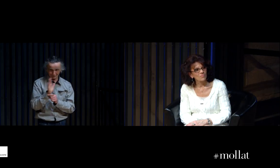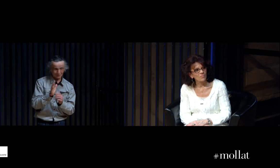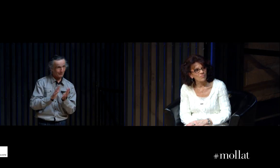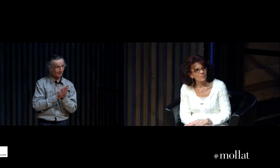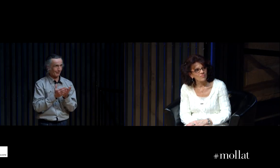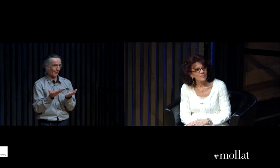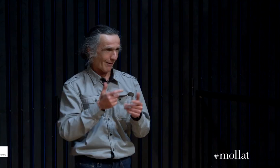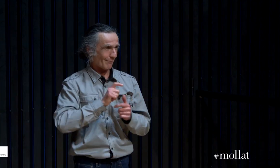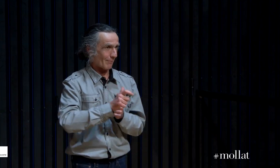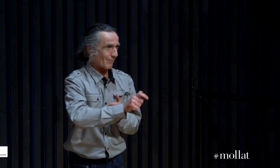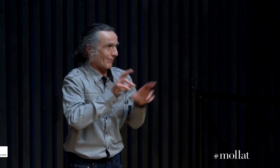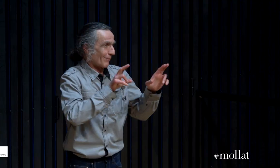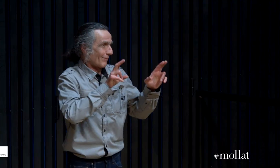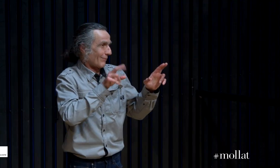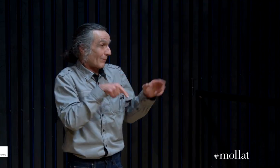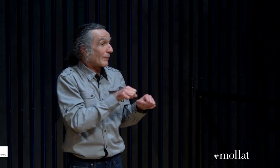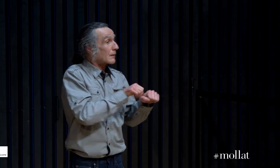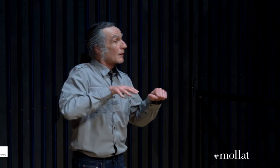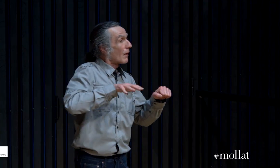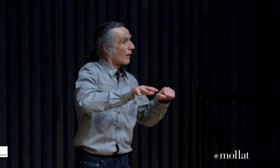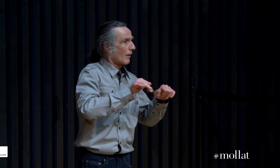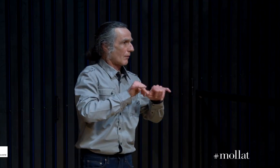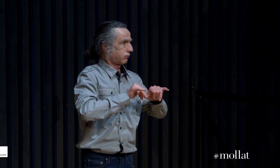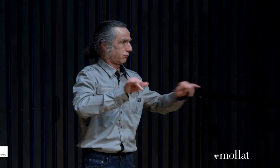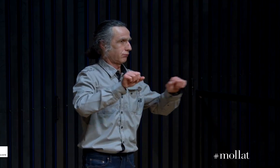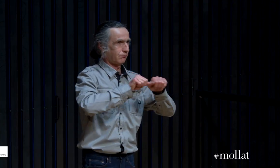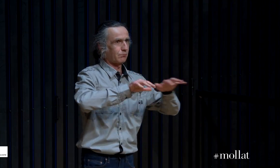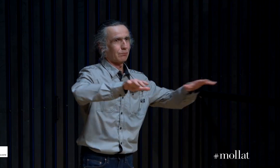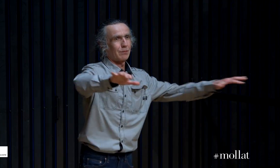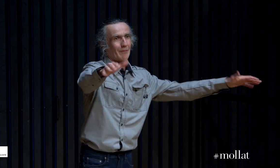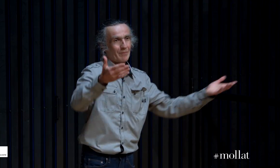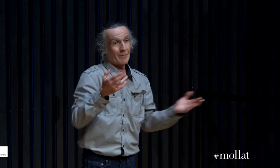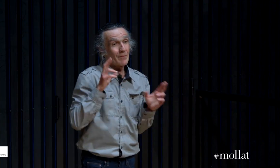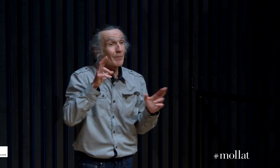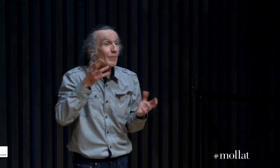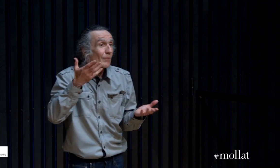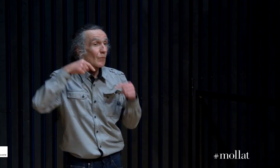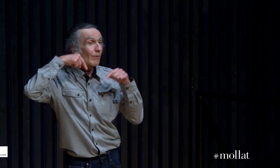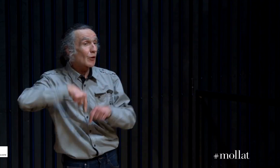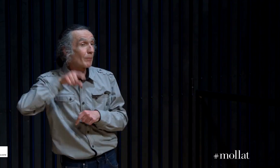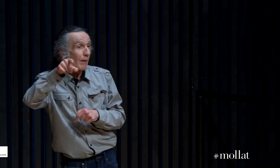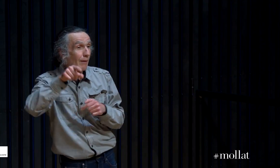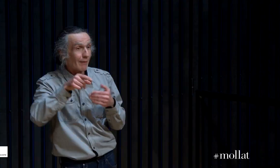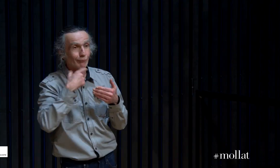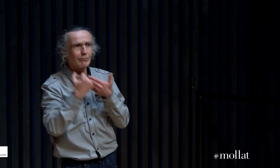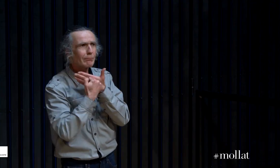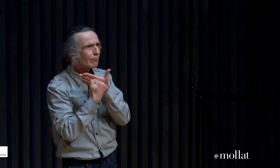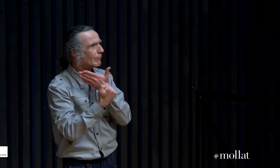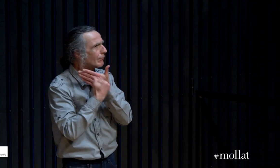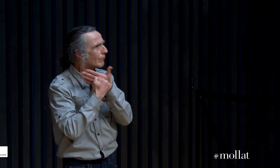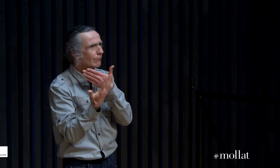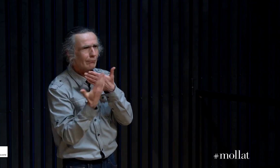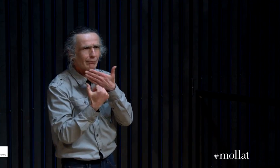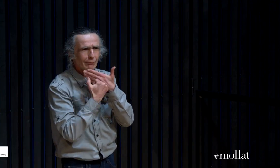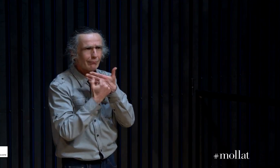suis invitée et on va présenter le livre. Donc là, on croise les doigts. Les médias, on a l'impression qu'ils se saisissent peut-être un peu plus